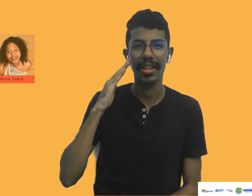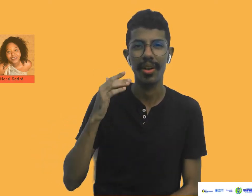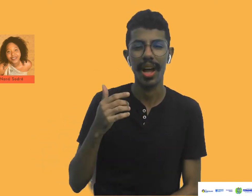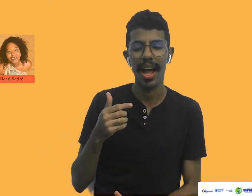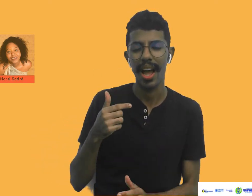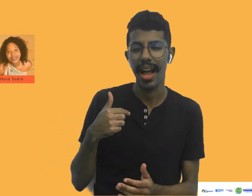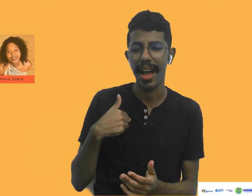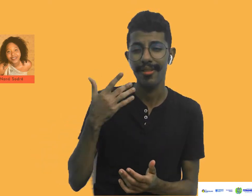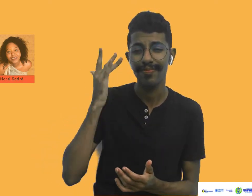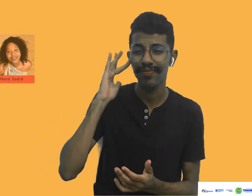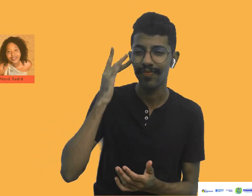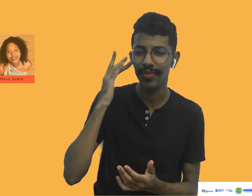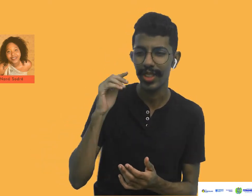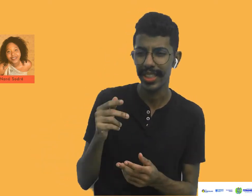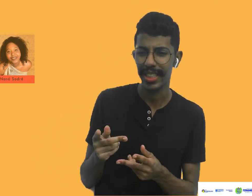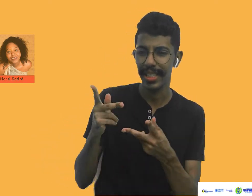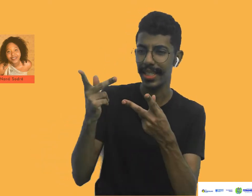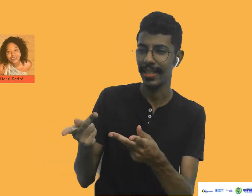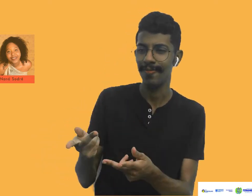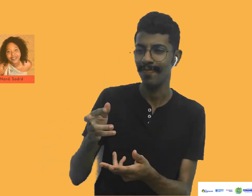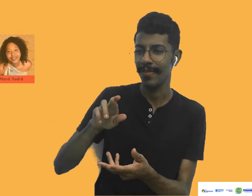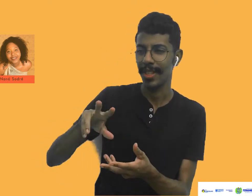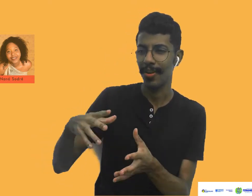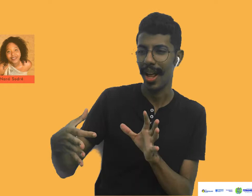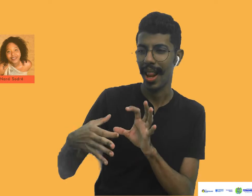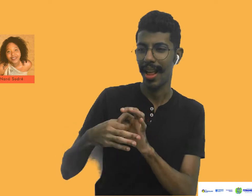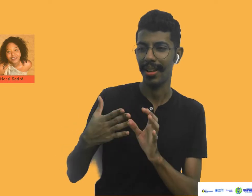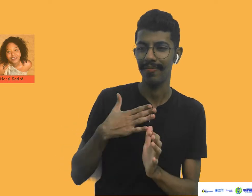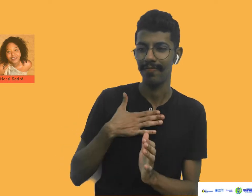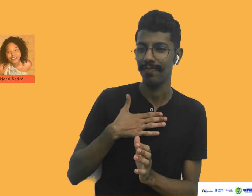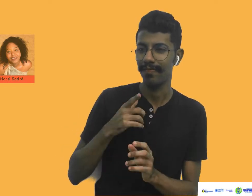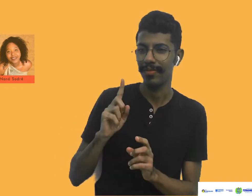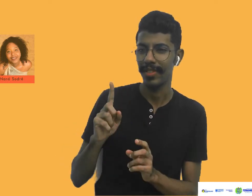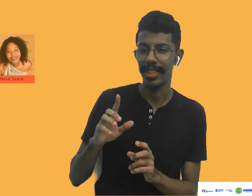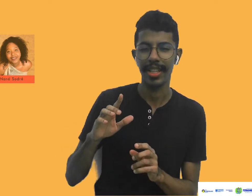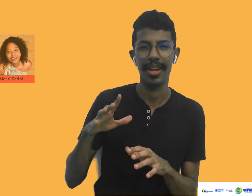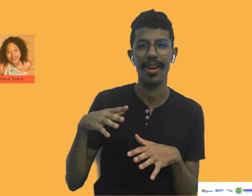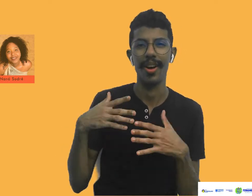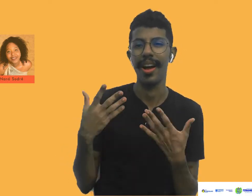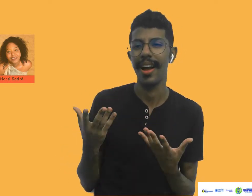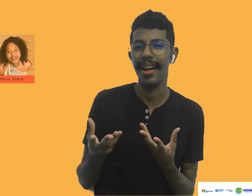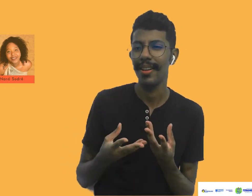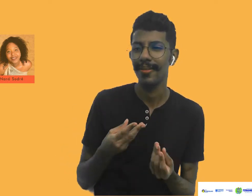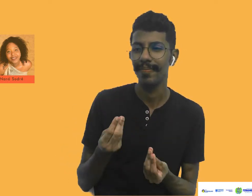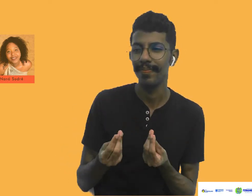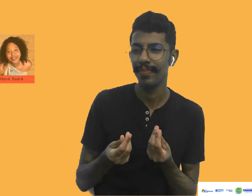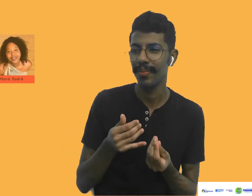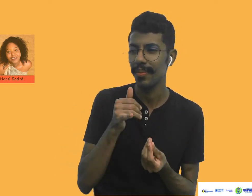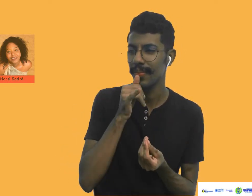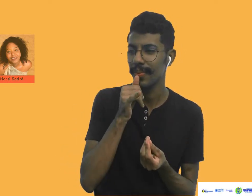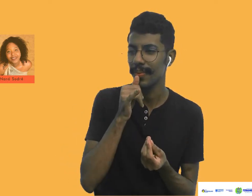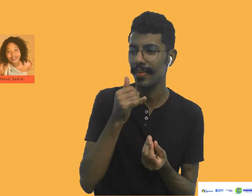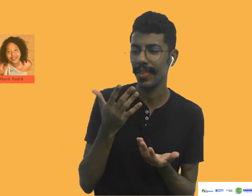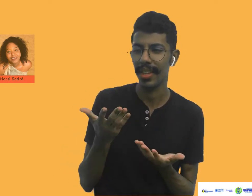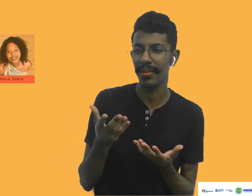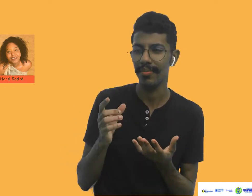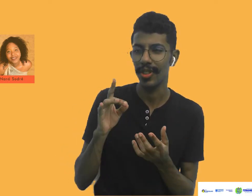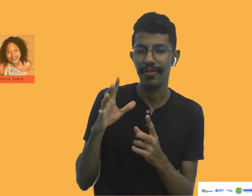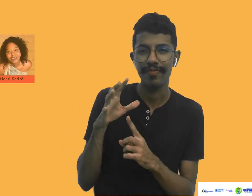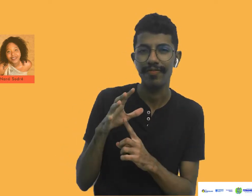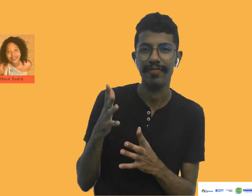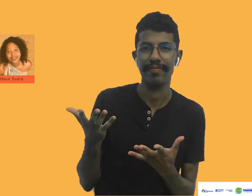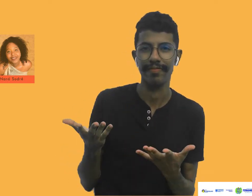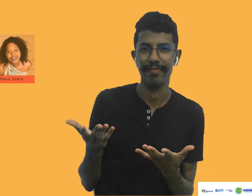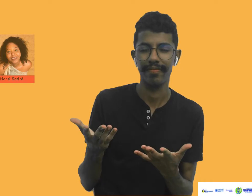aí não é para mim. Para mim, isso era como uma grande fruição